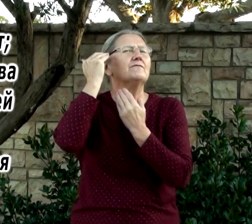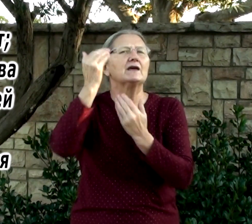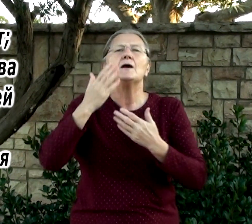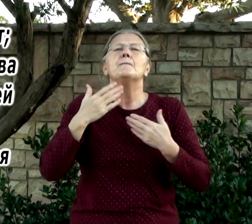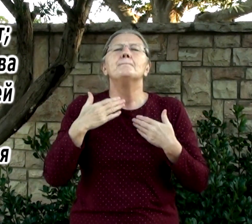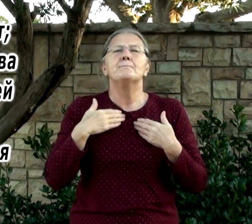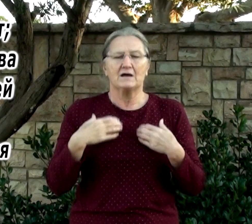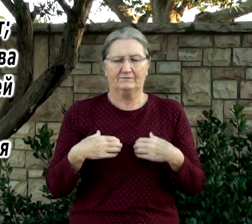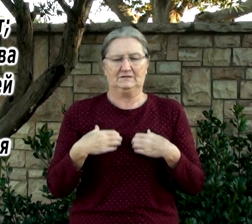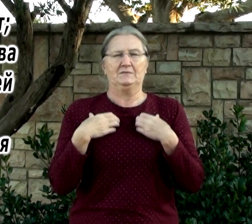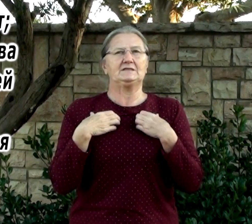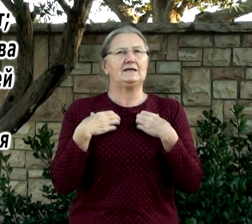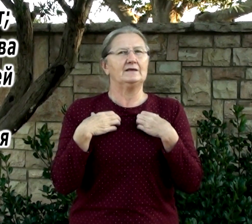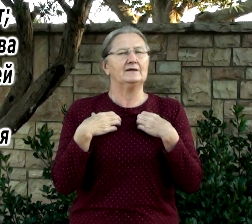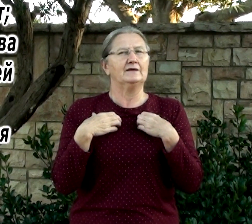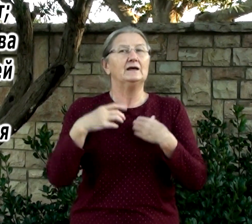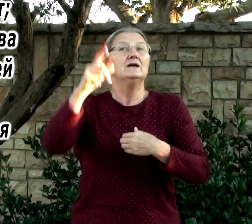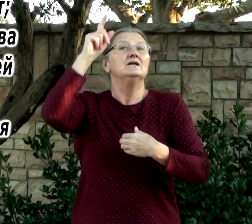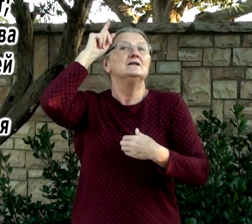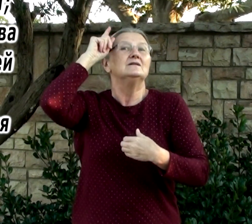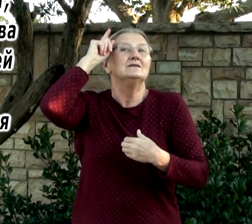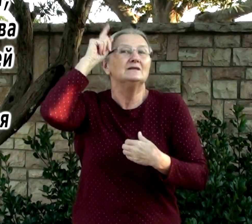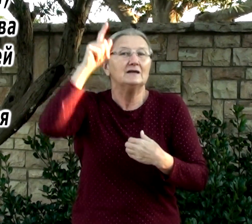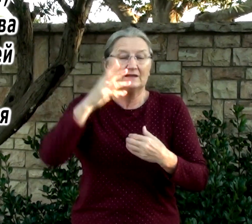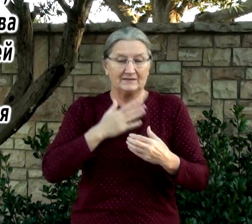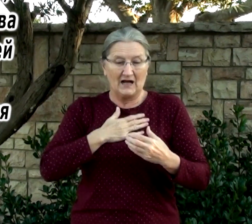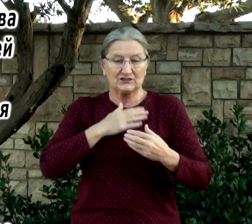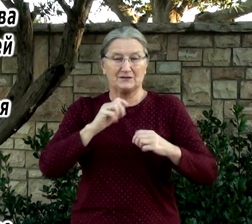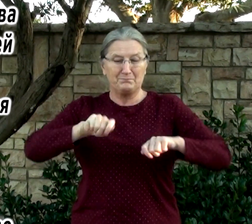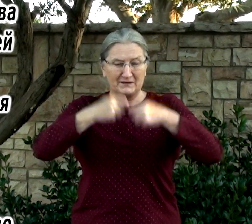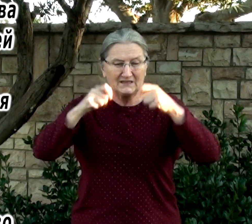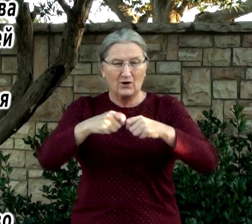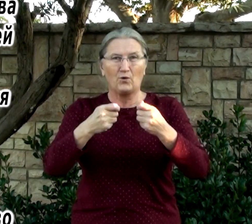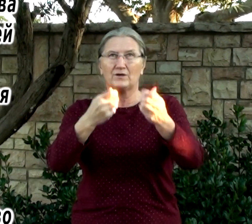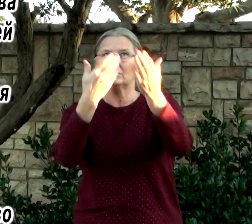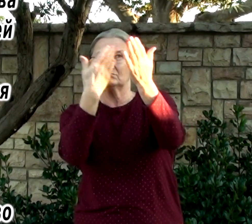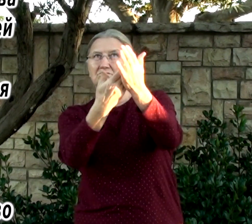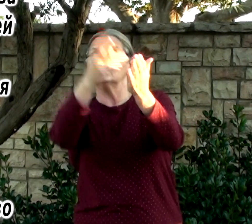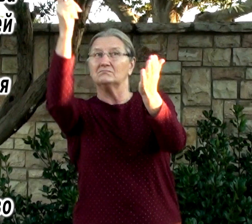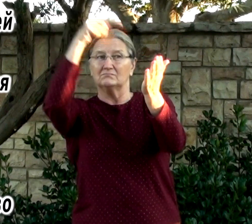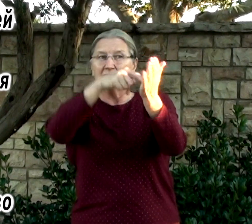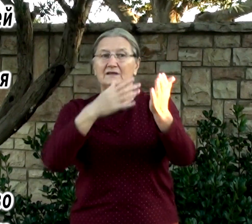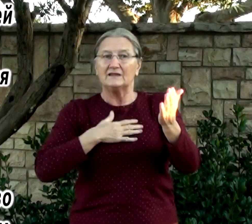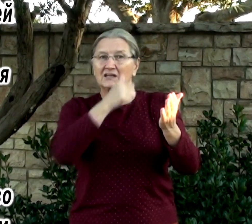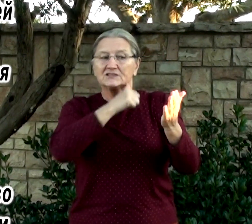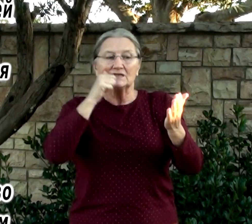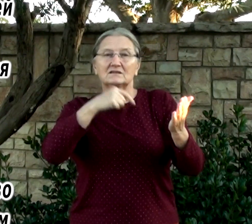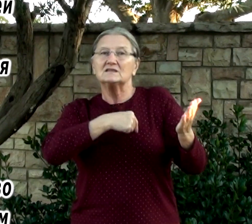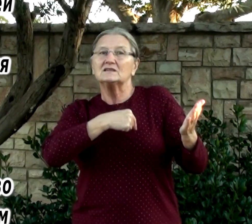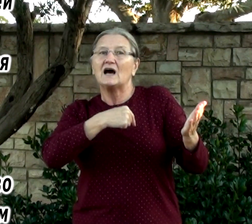мы в смятении. Ты положил беззаконие наше пред Тобою и тайное наше